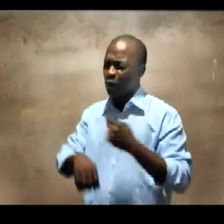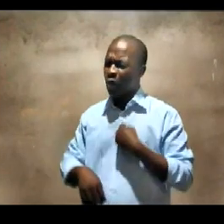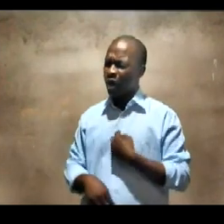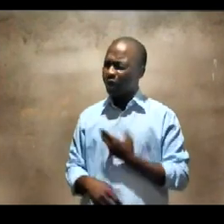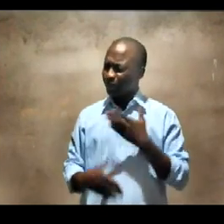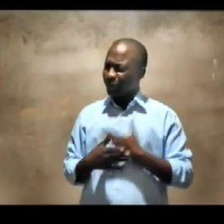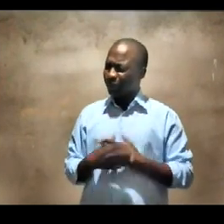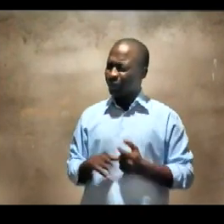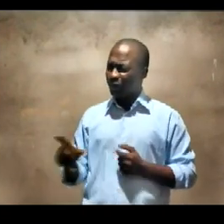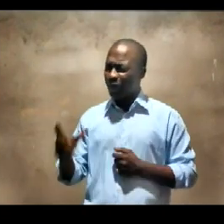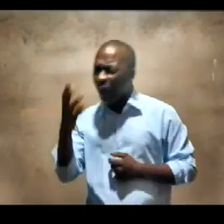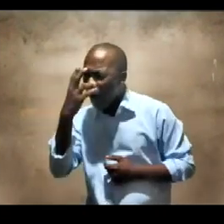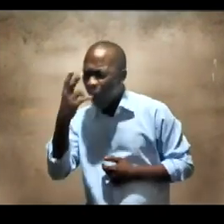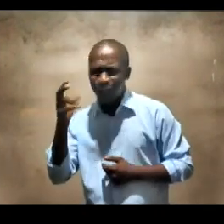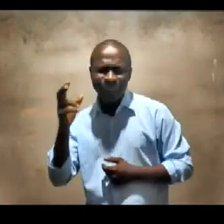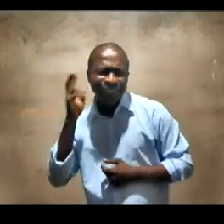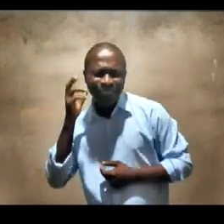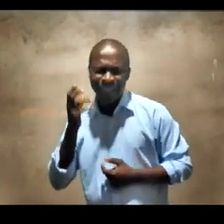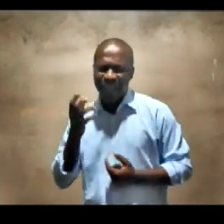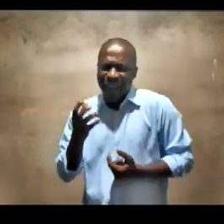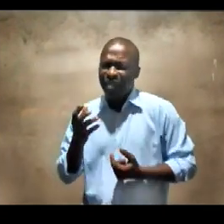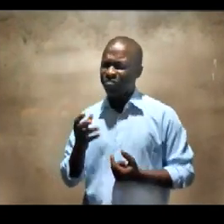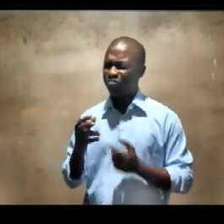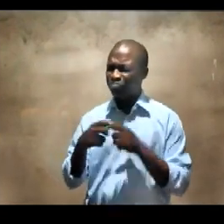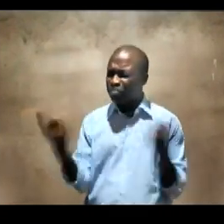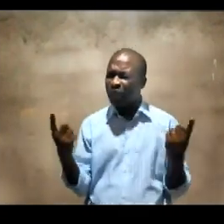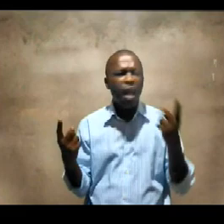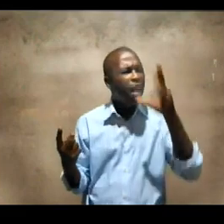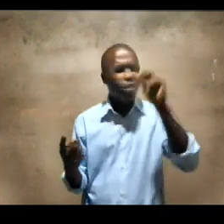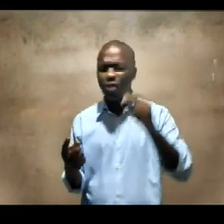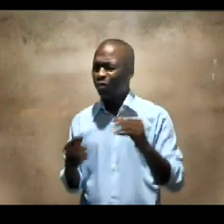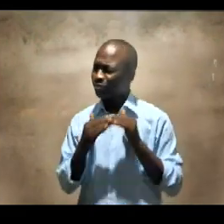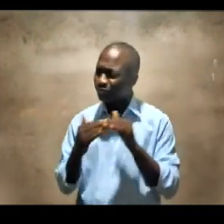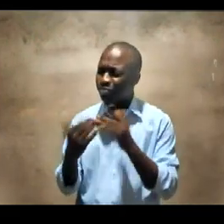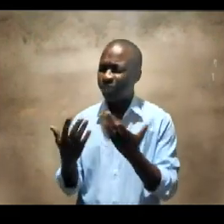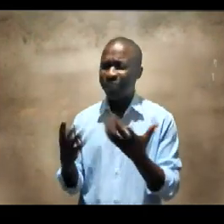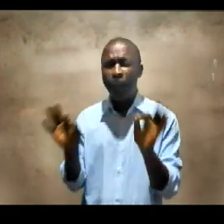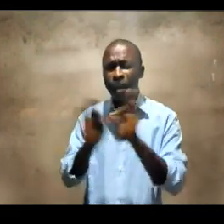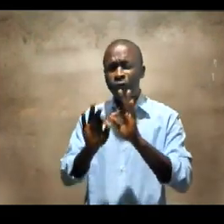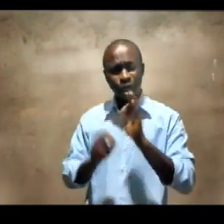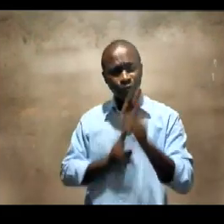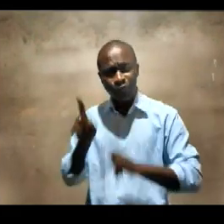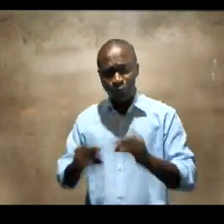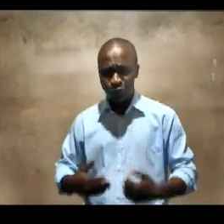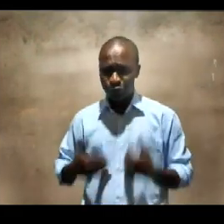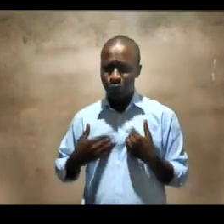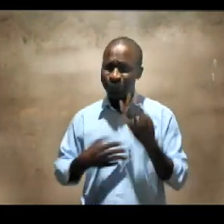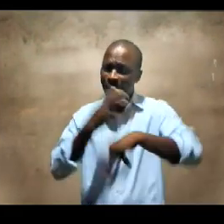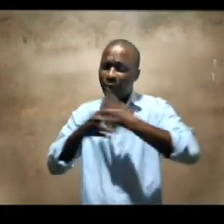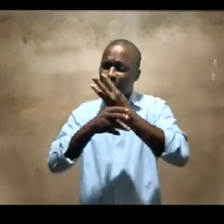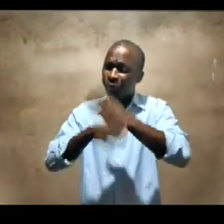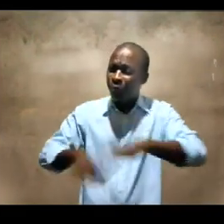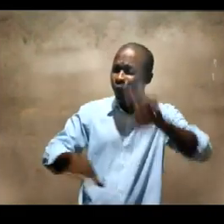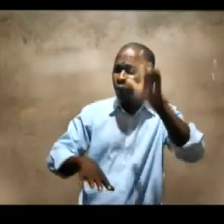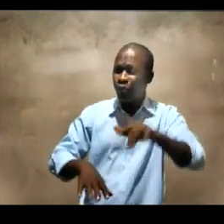une crainte, ni une peur, mais ça doit être une forme de richesse. Et c'est important que nos jeunes aillent vers les autres.